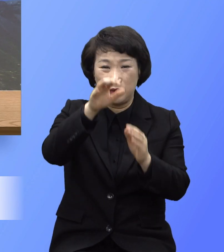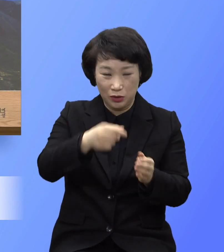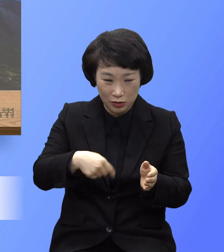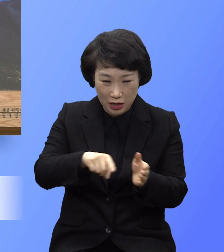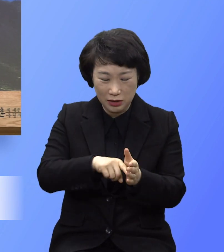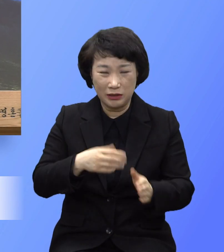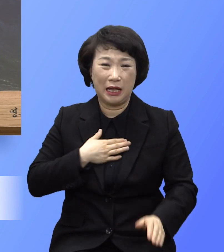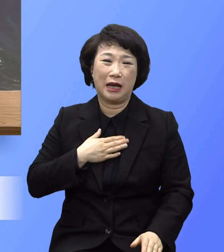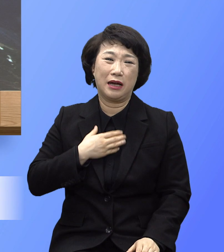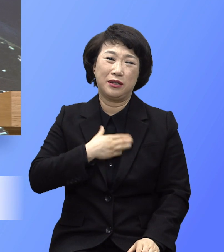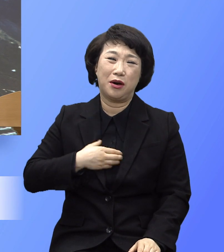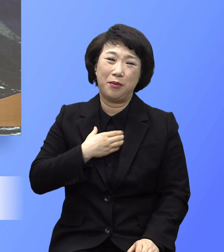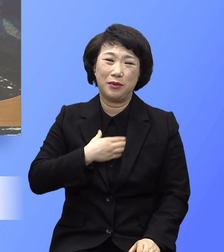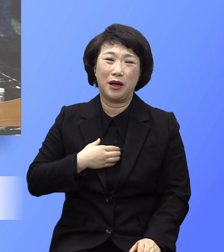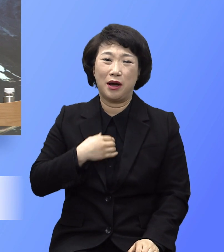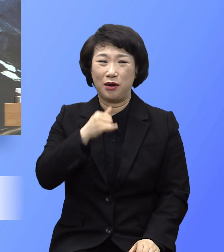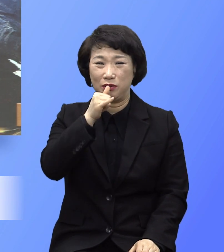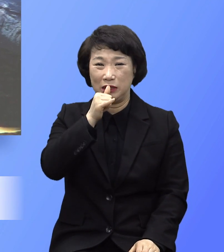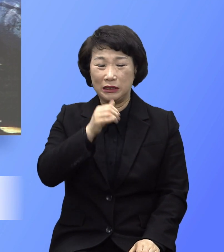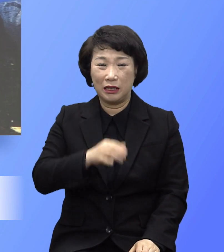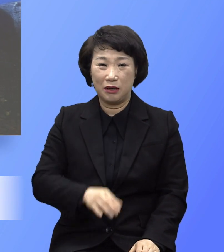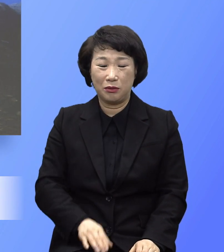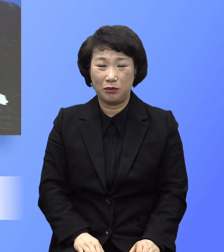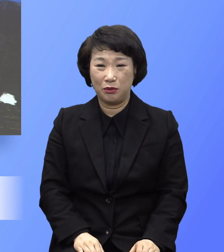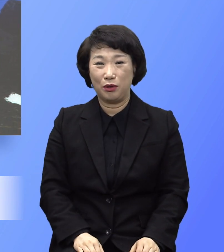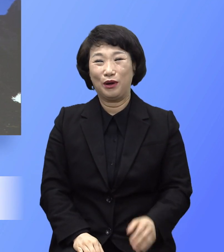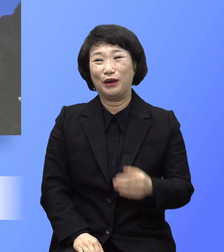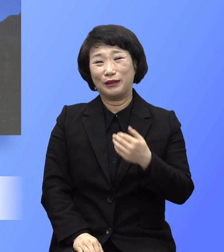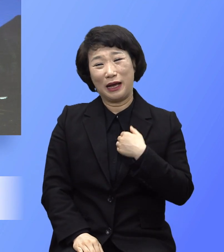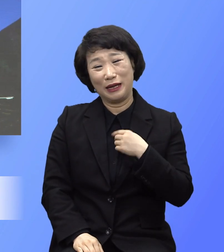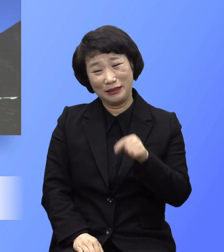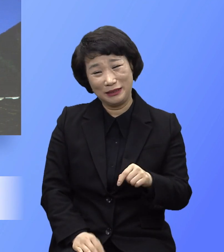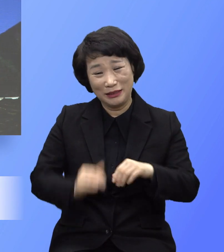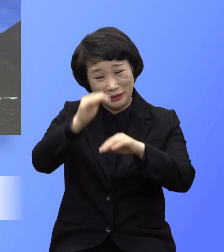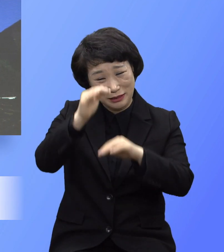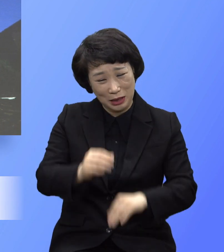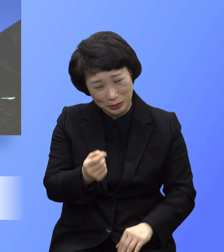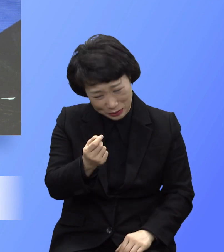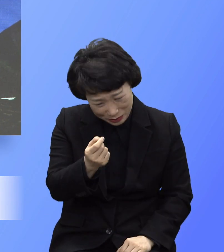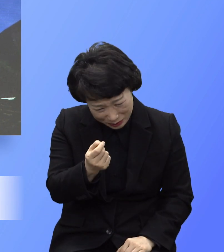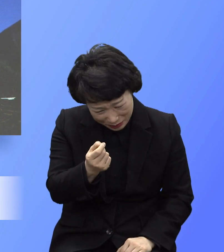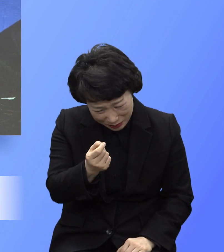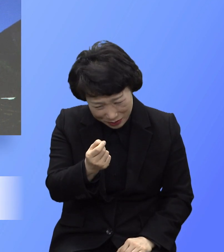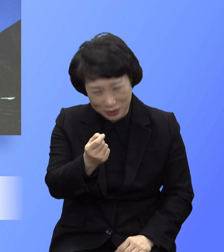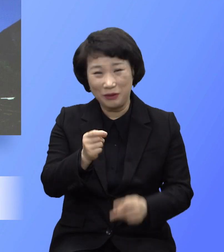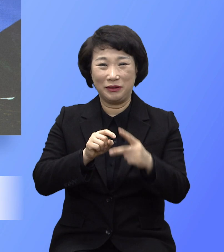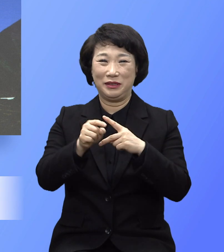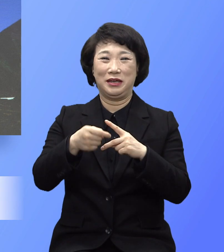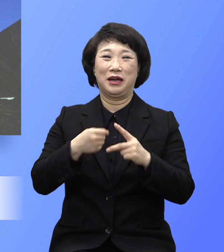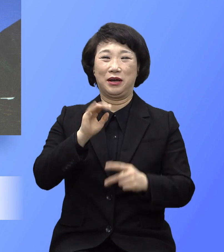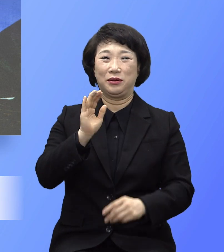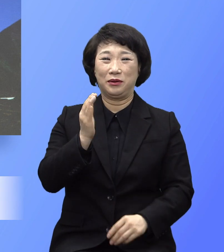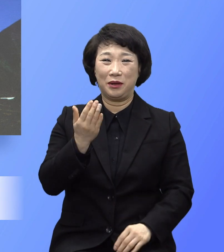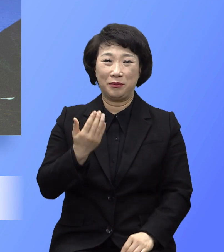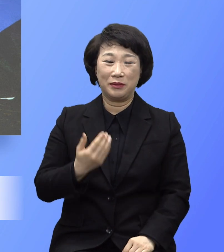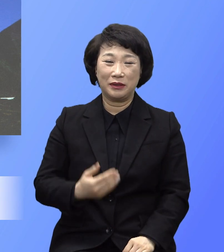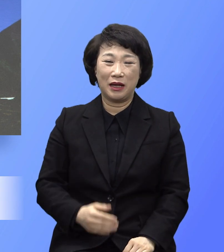위해서 염려하는 것이다. 저는 조금 이해가 됩니다.